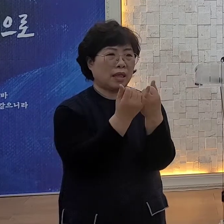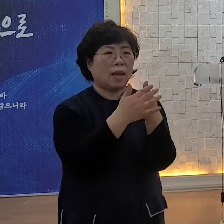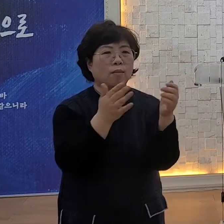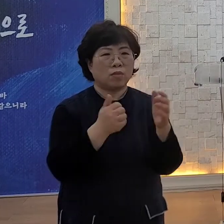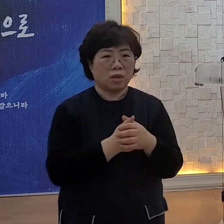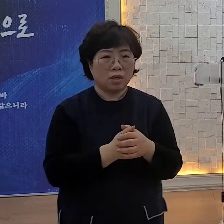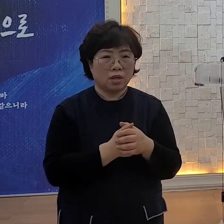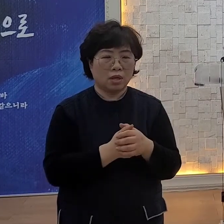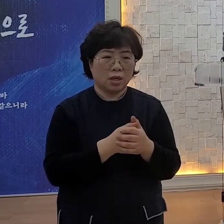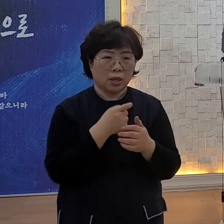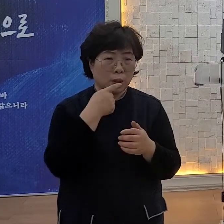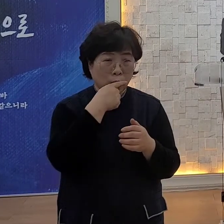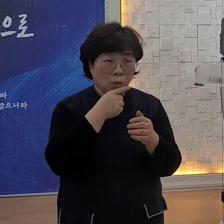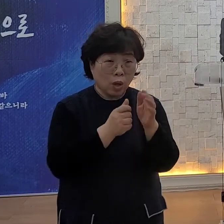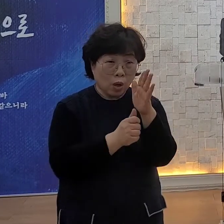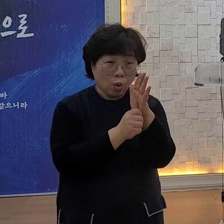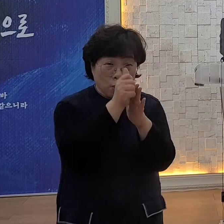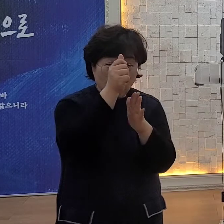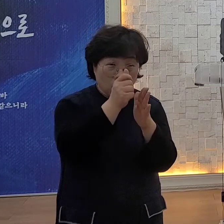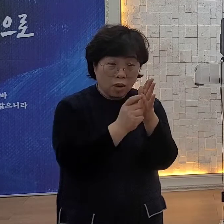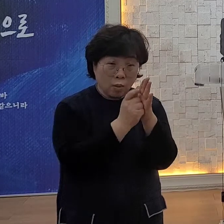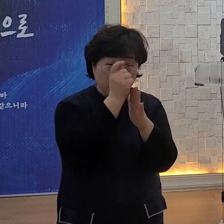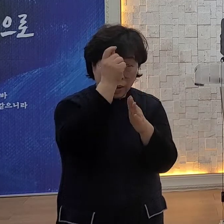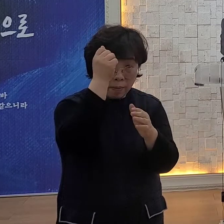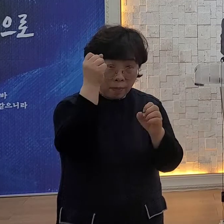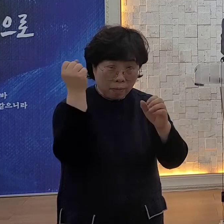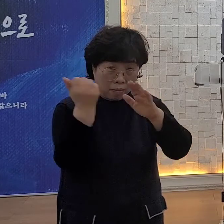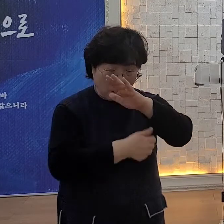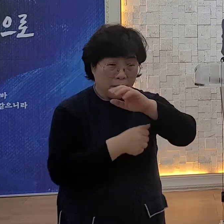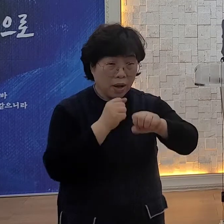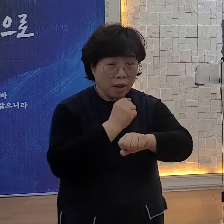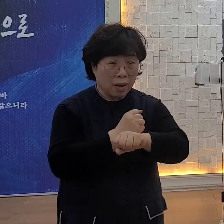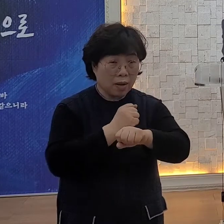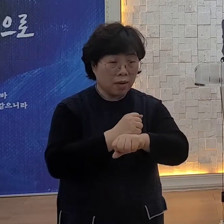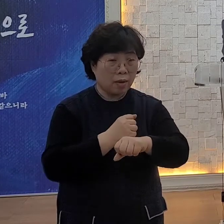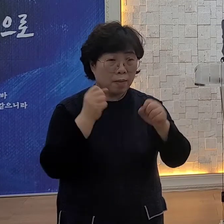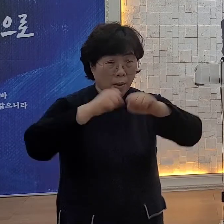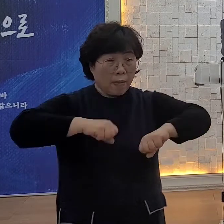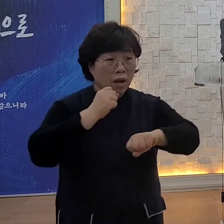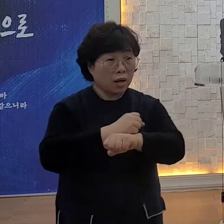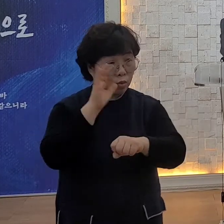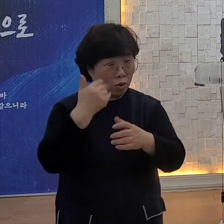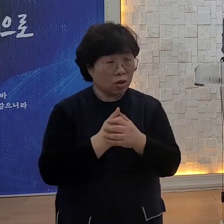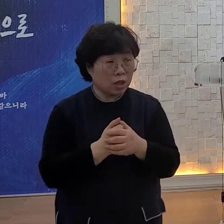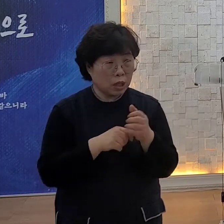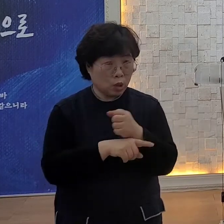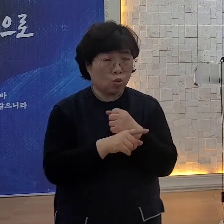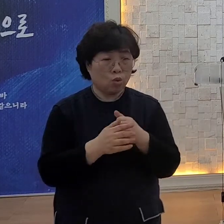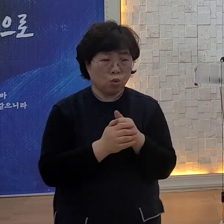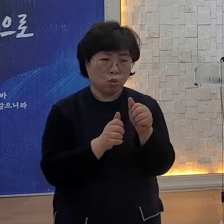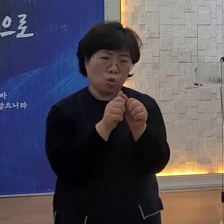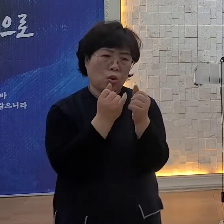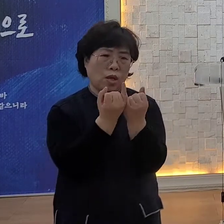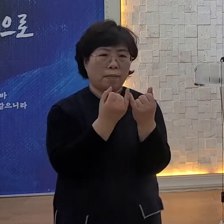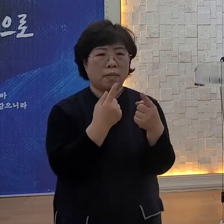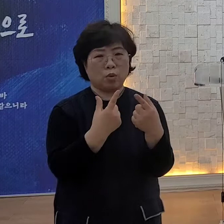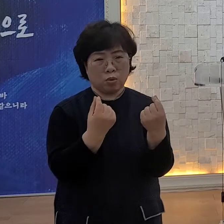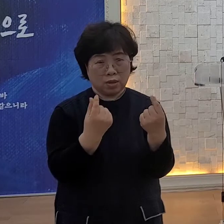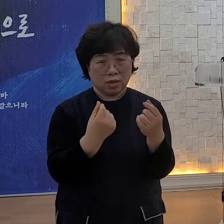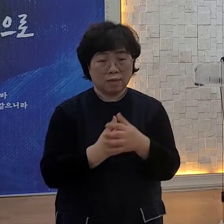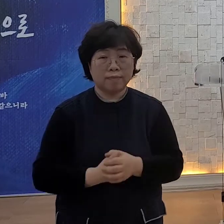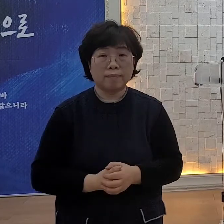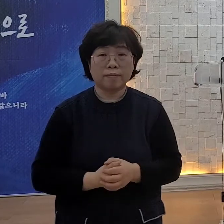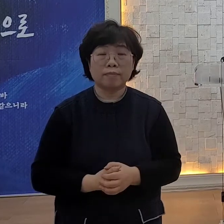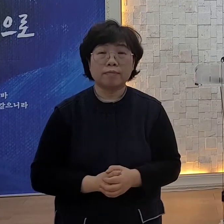말이에요? 지금 이 시대, 이 복음 시대, 바울이 로마서를 쓰고 있지만 지금 그 시대가 이런 시대였어요. 그러니까 그